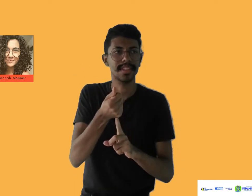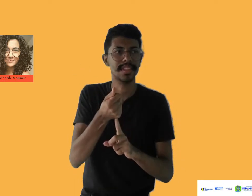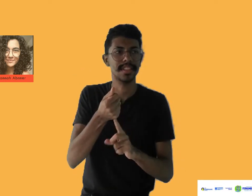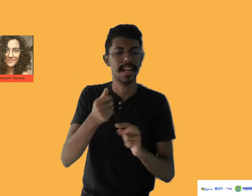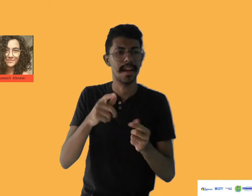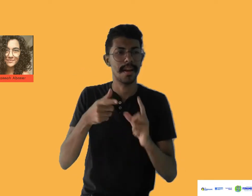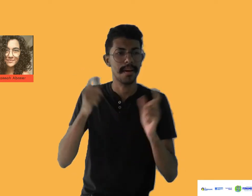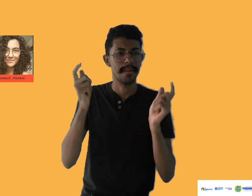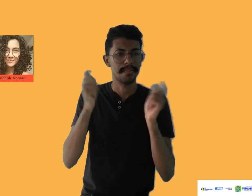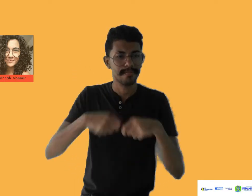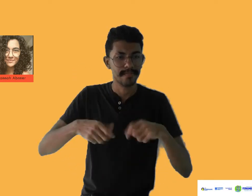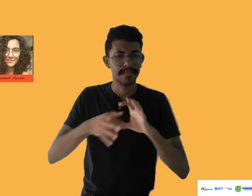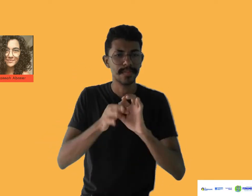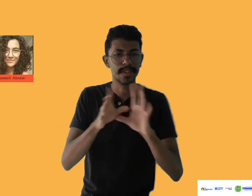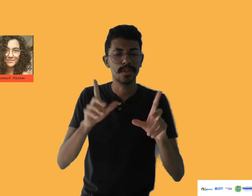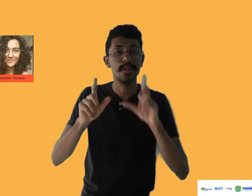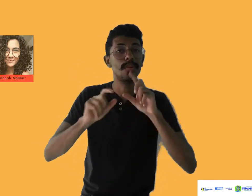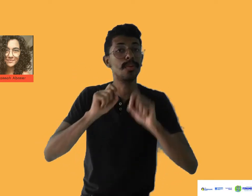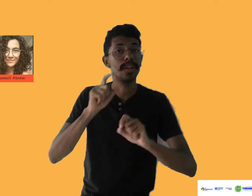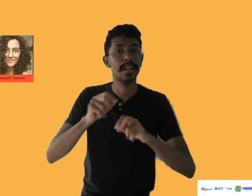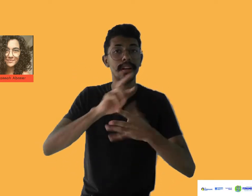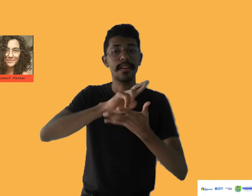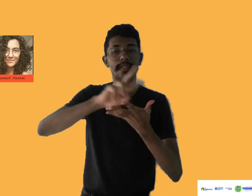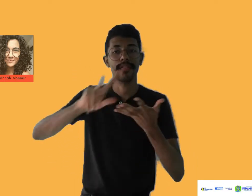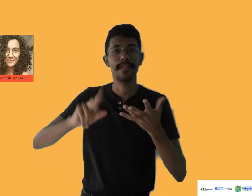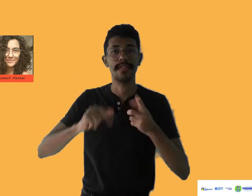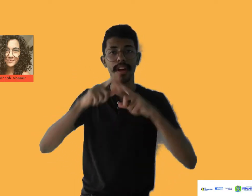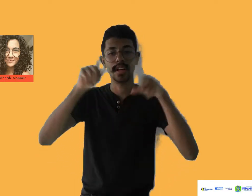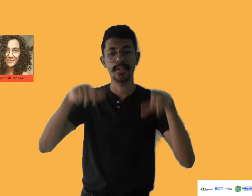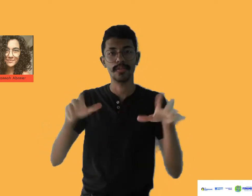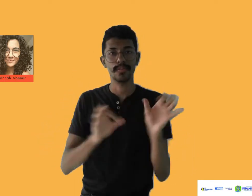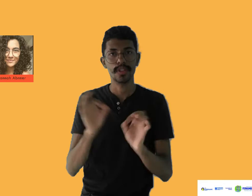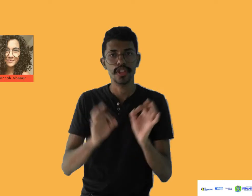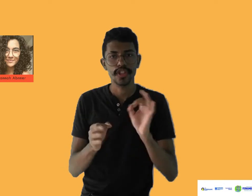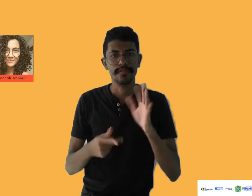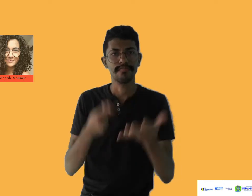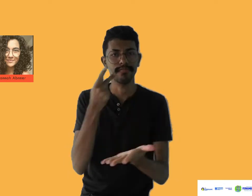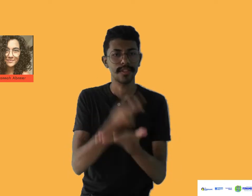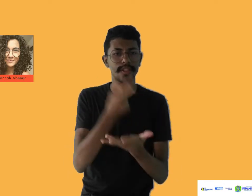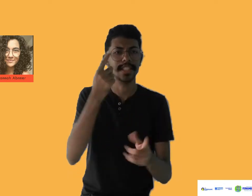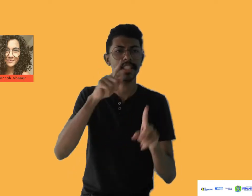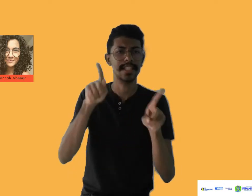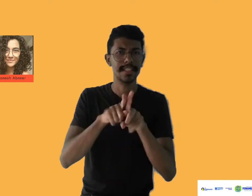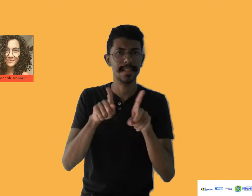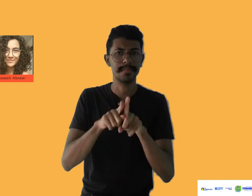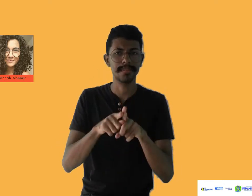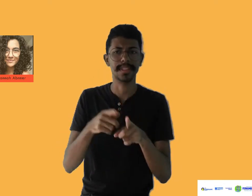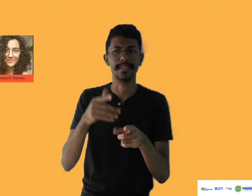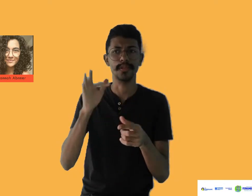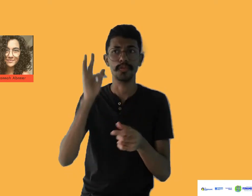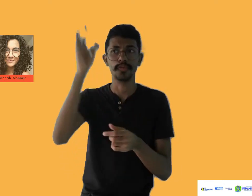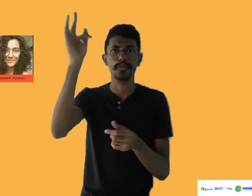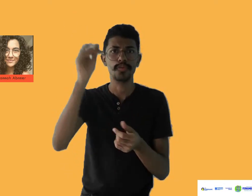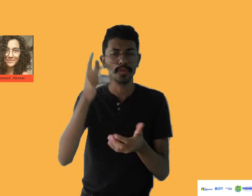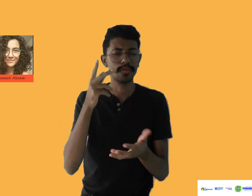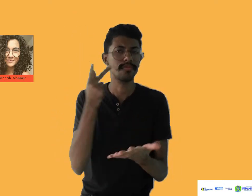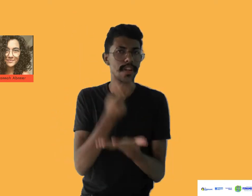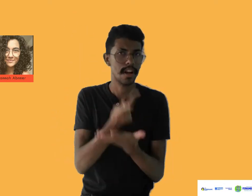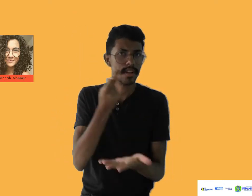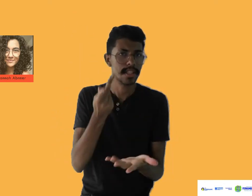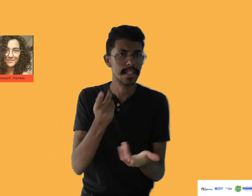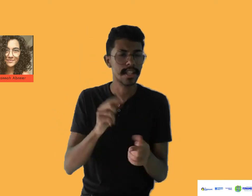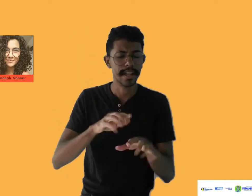certeza, possibilitou que vários projetos acontecessem, que estão acontecendo, que vão acontecer, né?